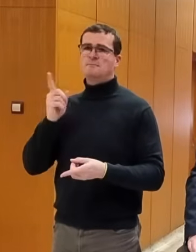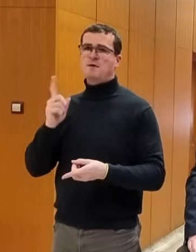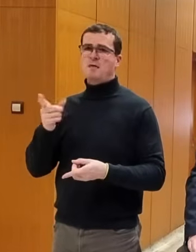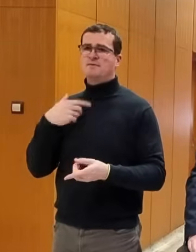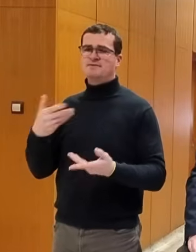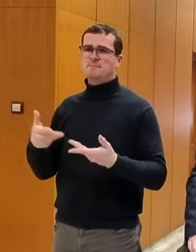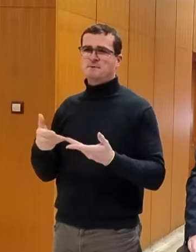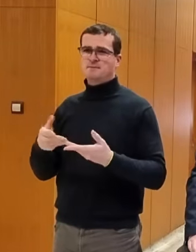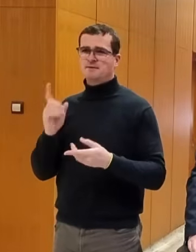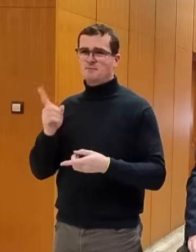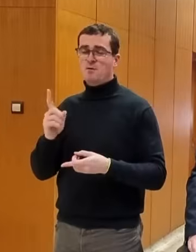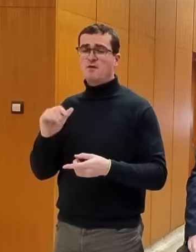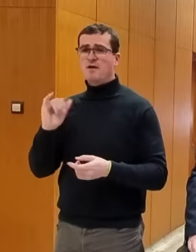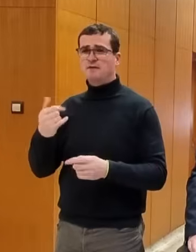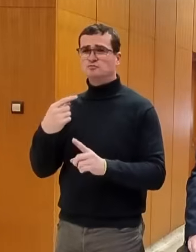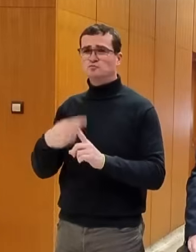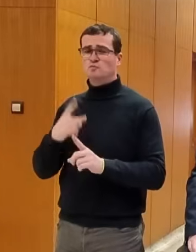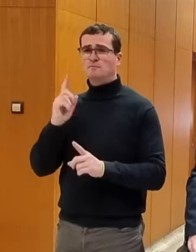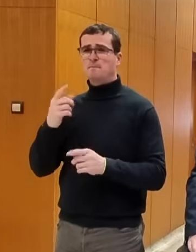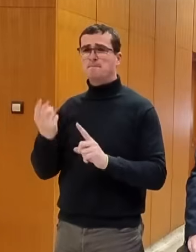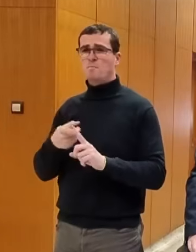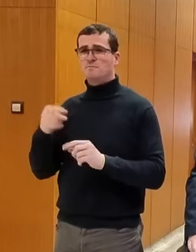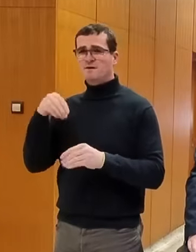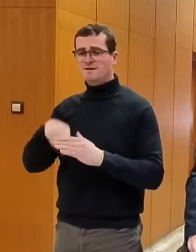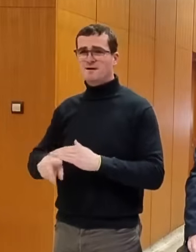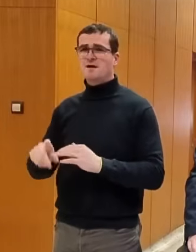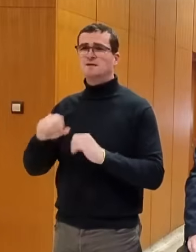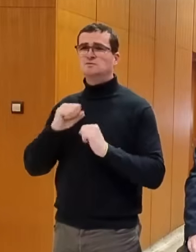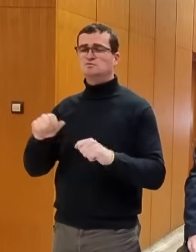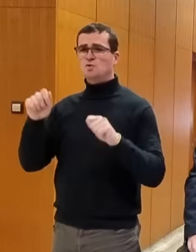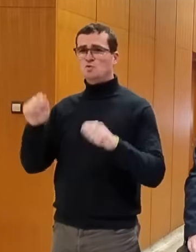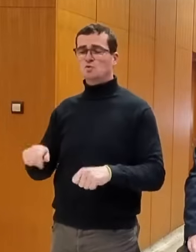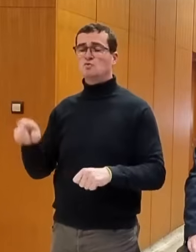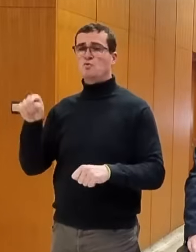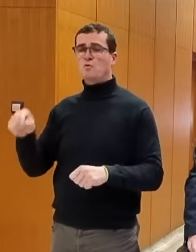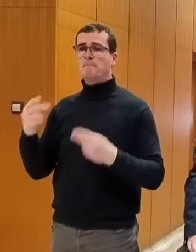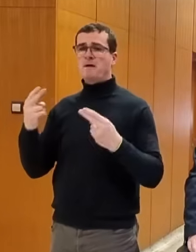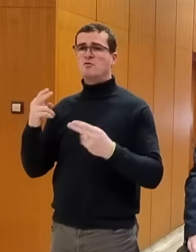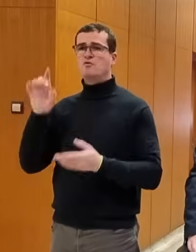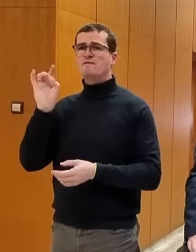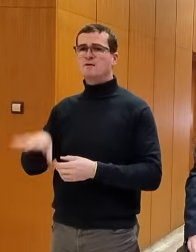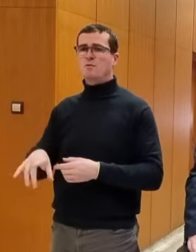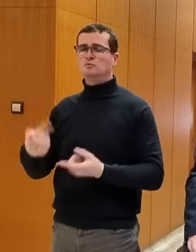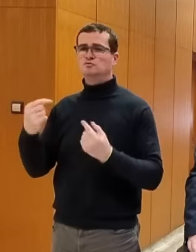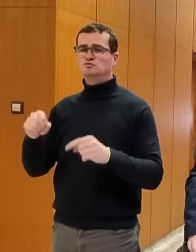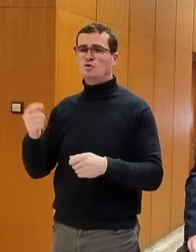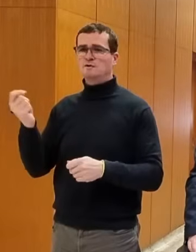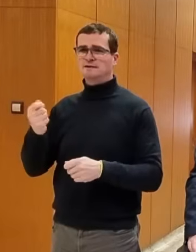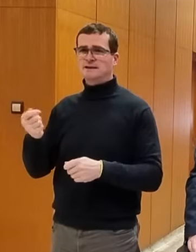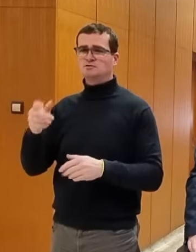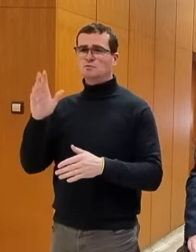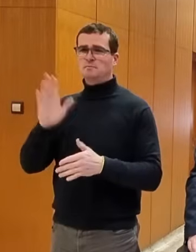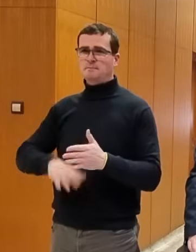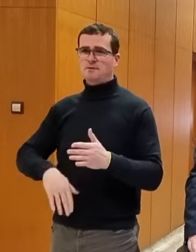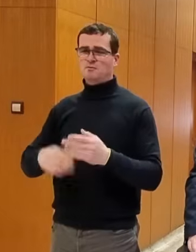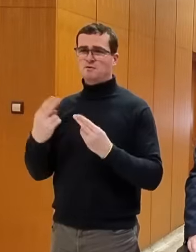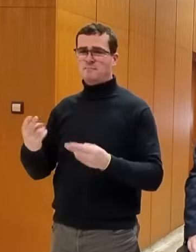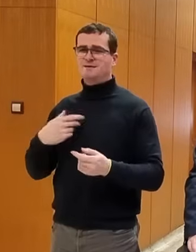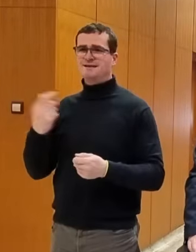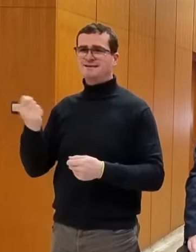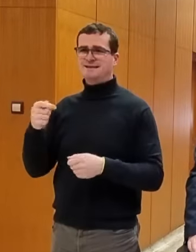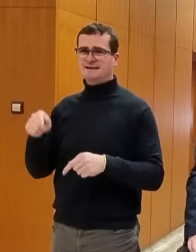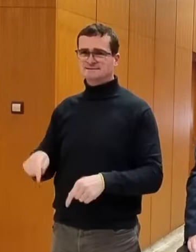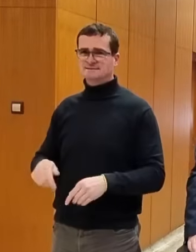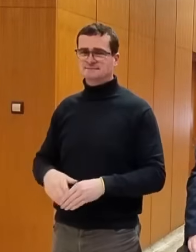zjavne neprimerané. A ešte sú tam podmienky, za ktorých sudca môže rozhodnúť, ktorý majetok sa vylúči z tohto trestu prepadnutia majetku, lebo hovoríme o